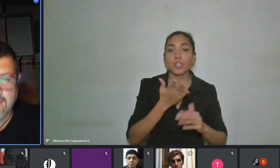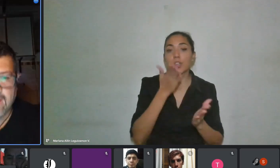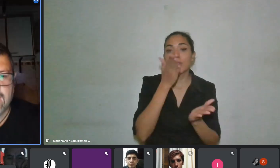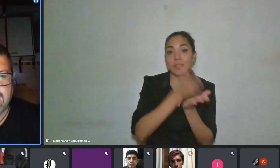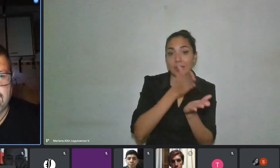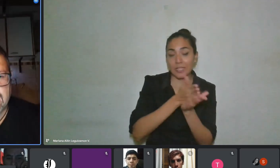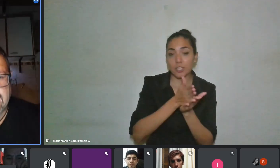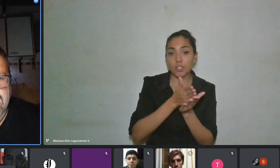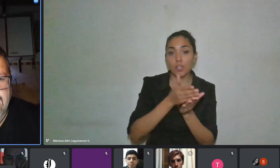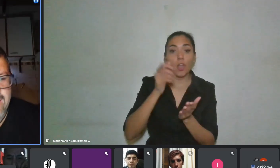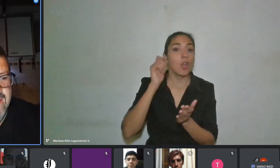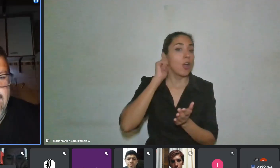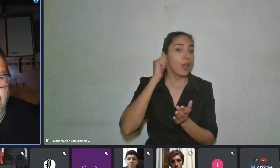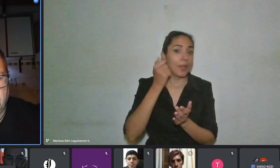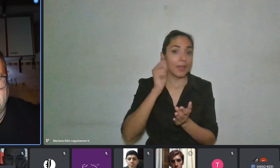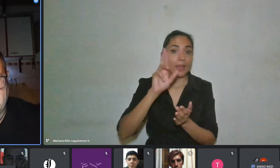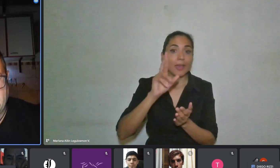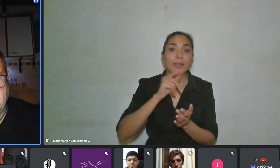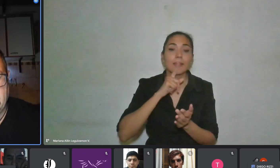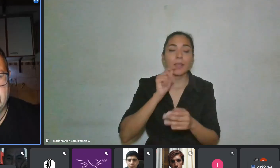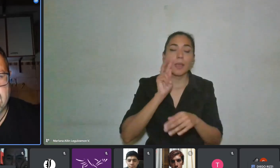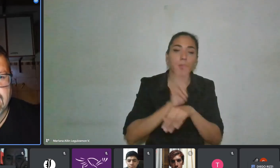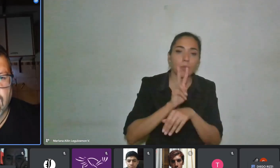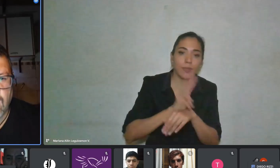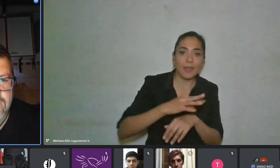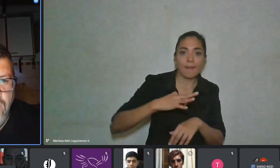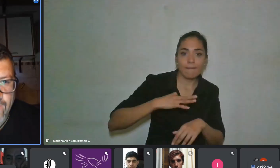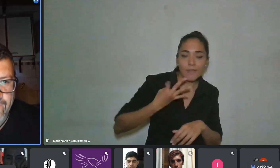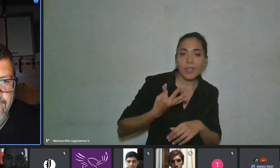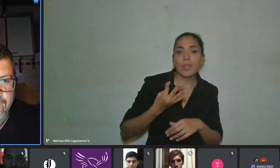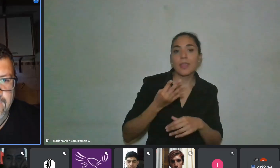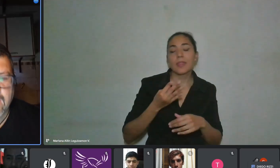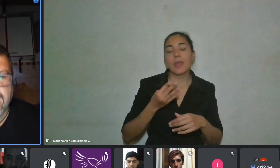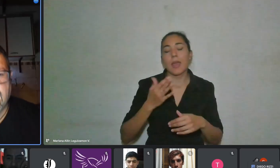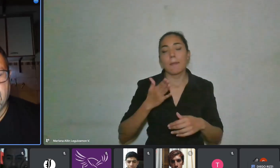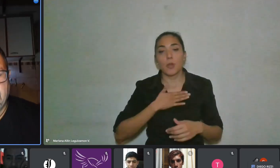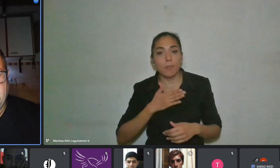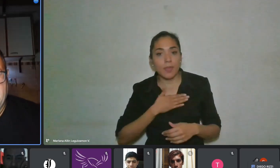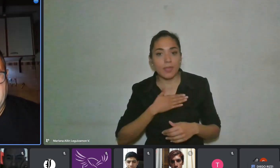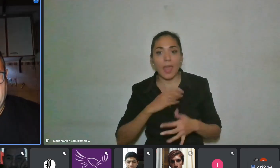ejemplo proteger la vida, la propiedad, la libre circulación.